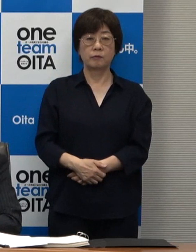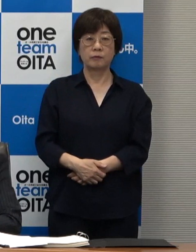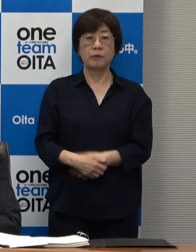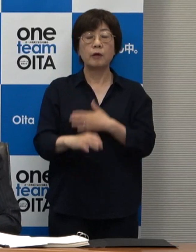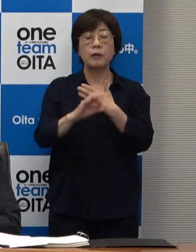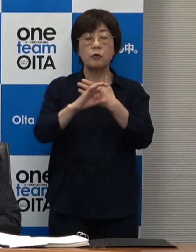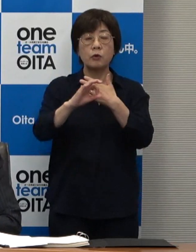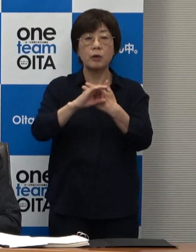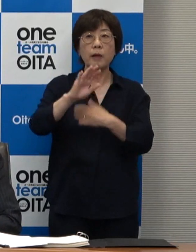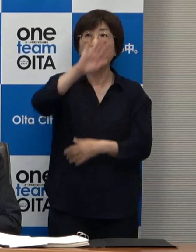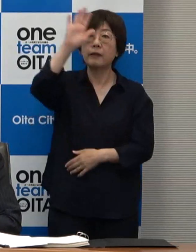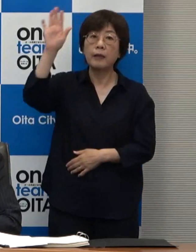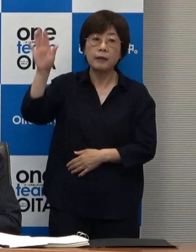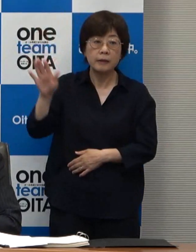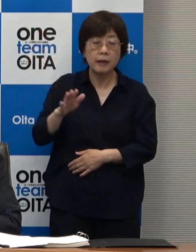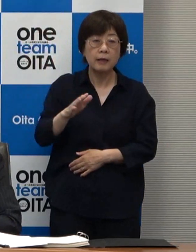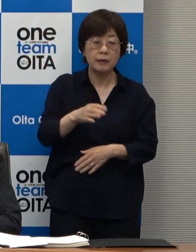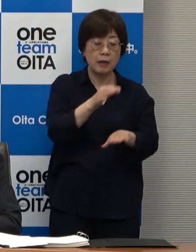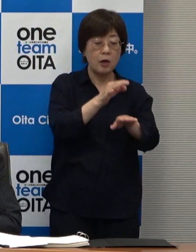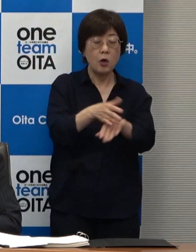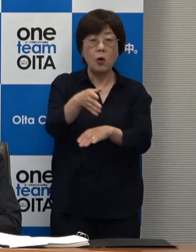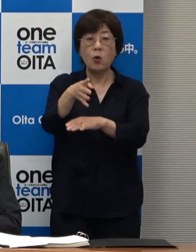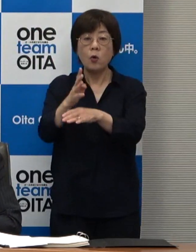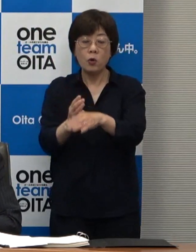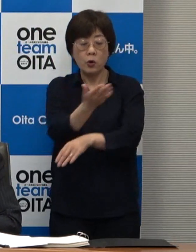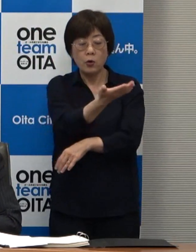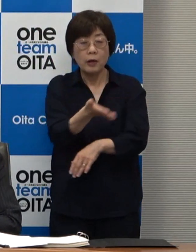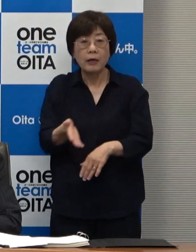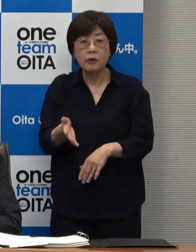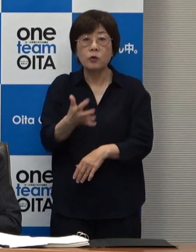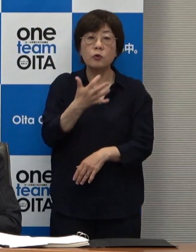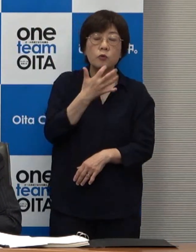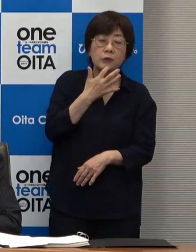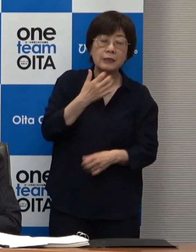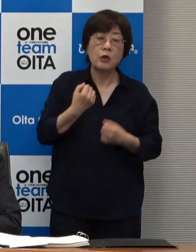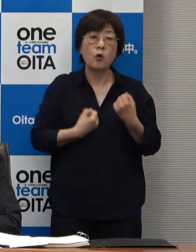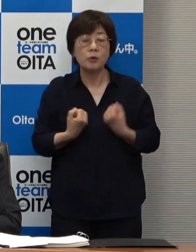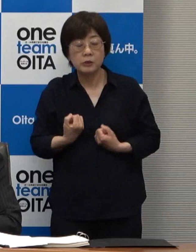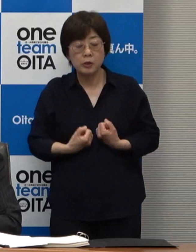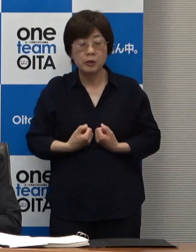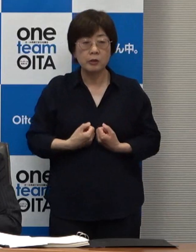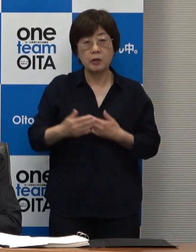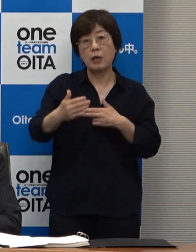天体や豊洋海峡についての不思議さや面白さを